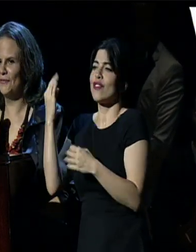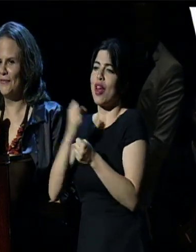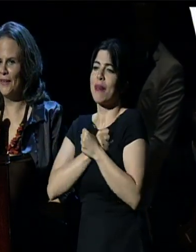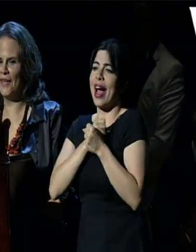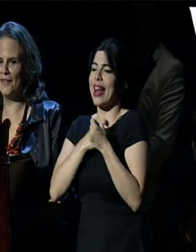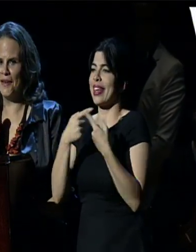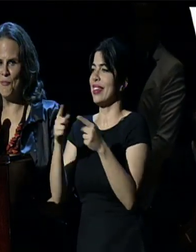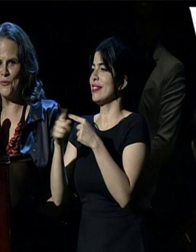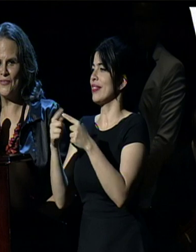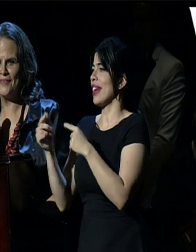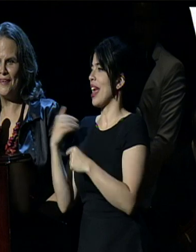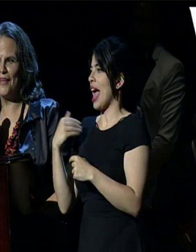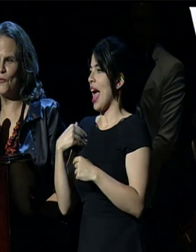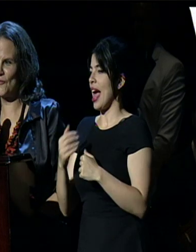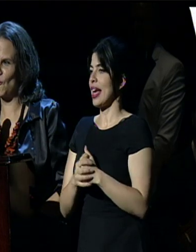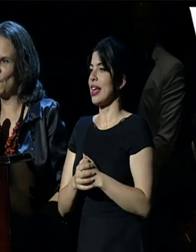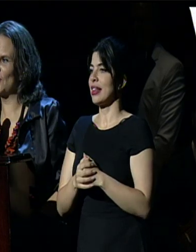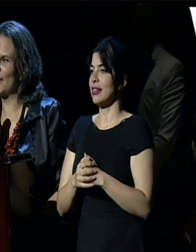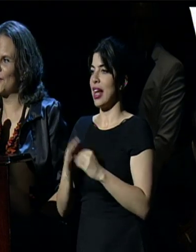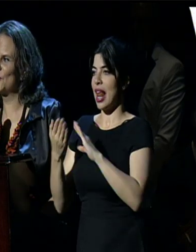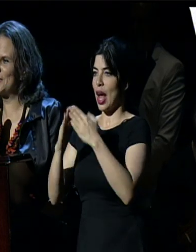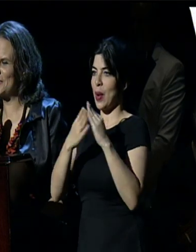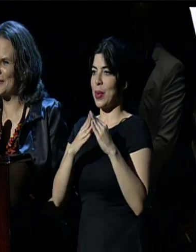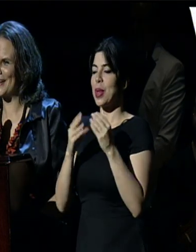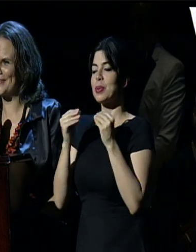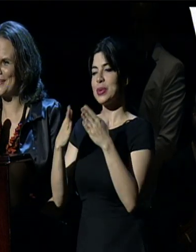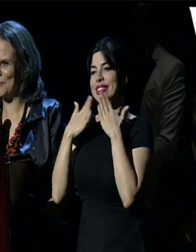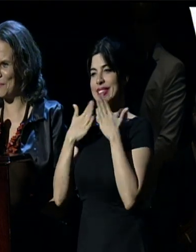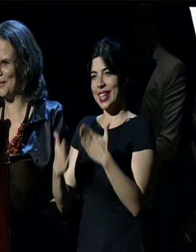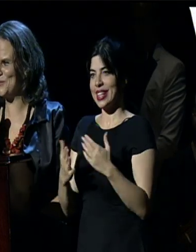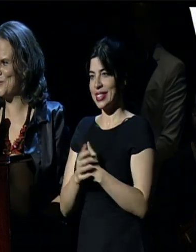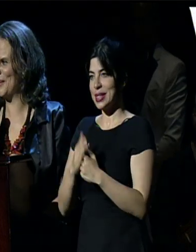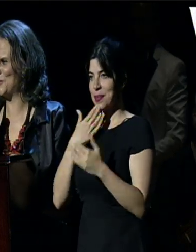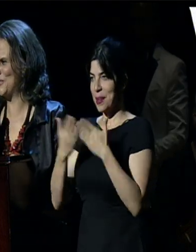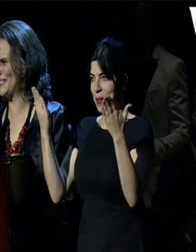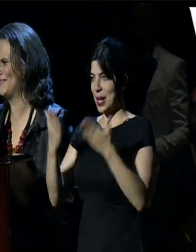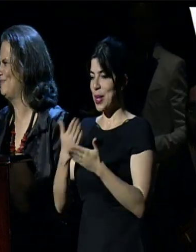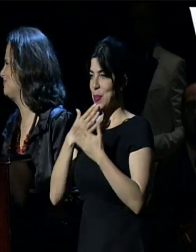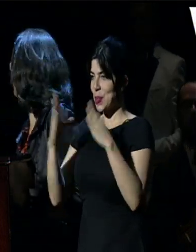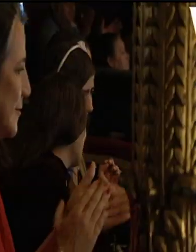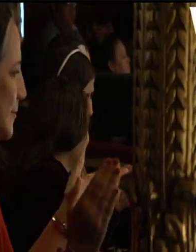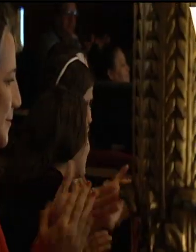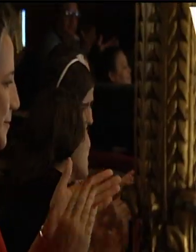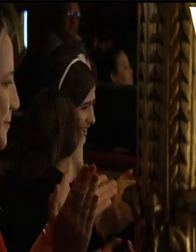cariño que tenemos en nuestra comunidad. Muchísimas gracias, bienvenidos y buenas noches.